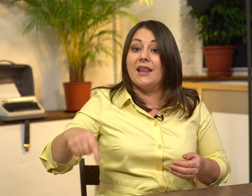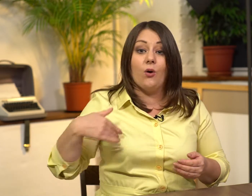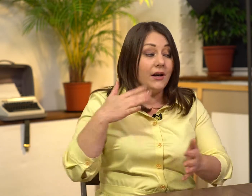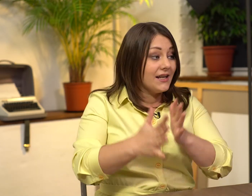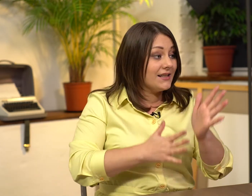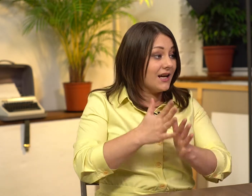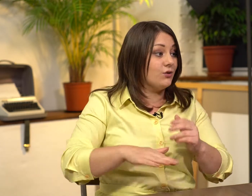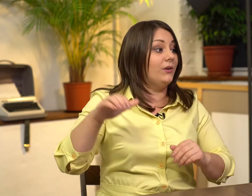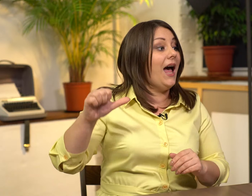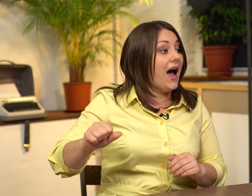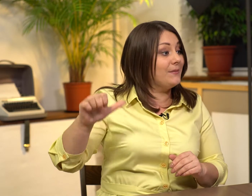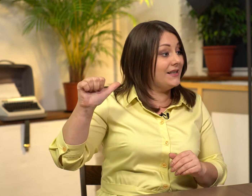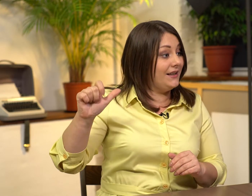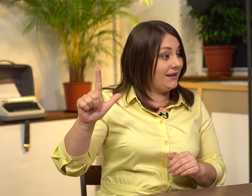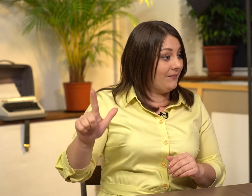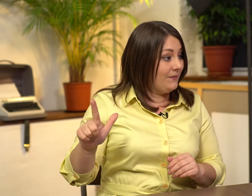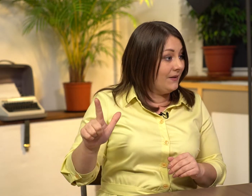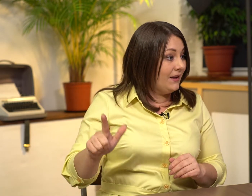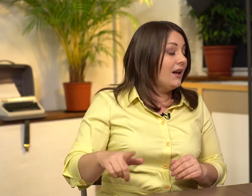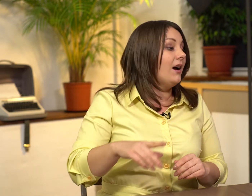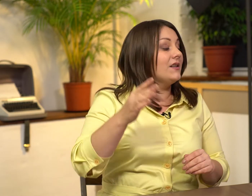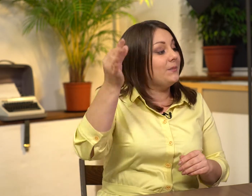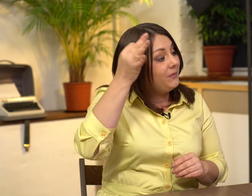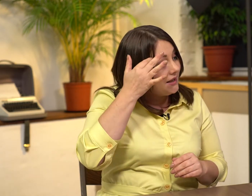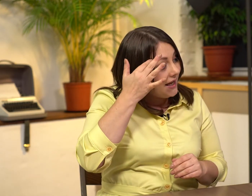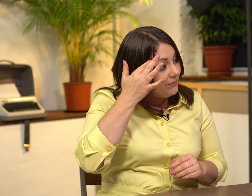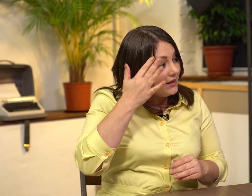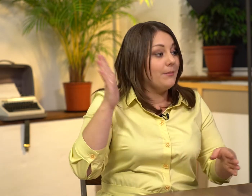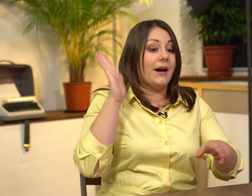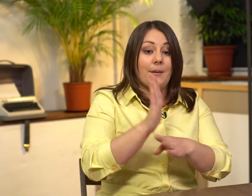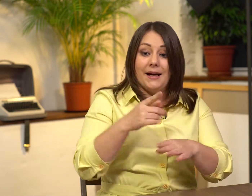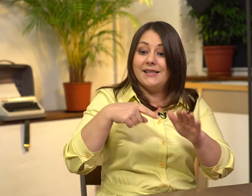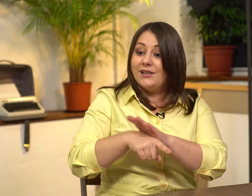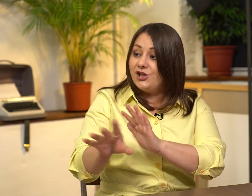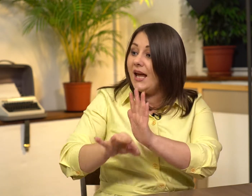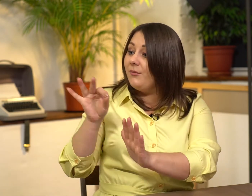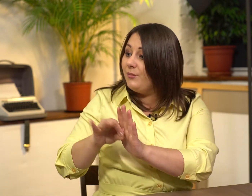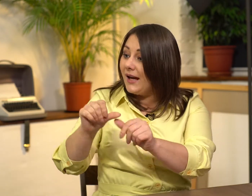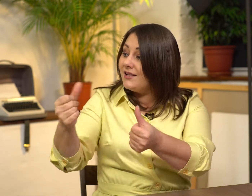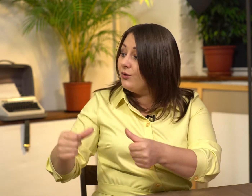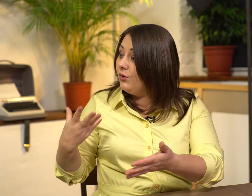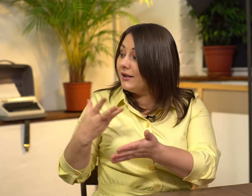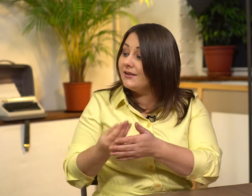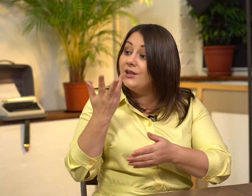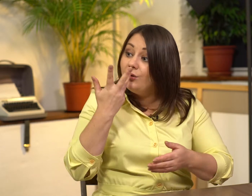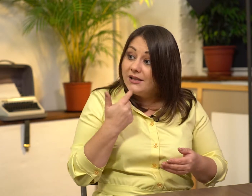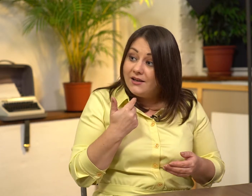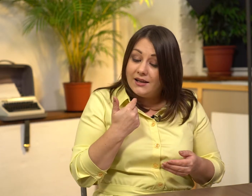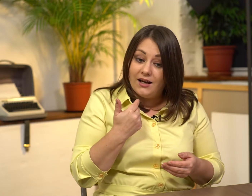который я скажу на Амслине. Вспоминаем и по команде начинаем выбирать фигурки своего цвета.